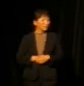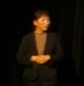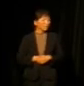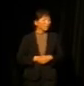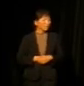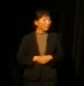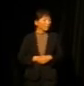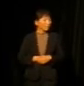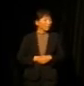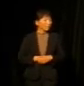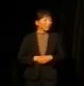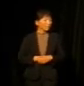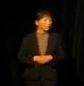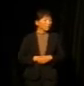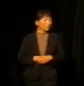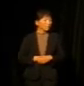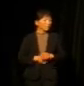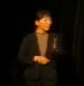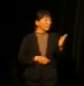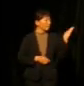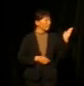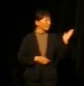このままでお願いします。